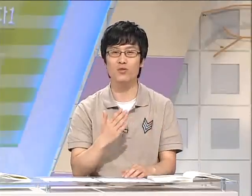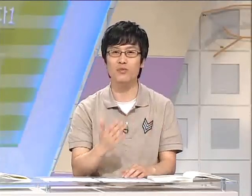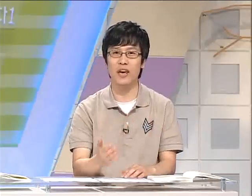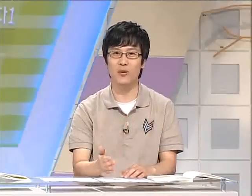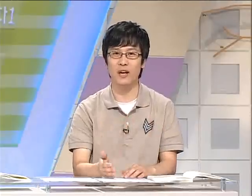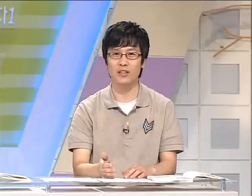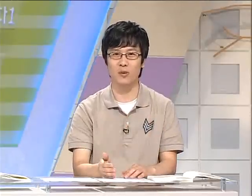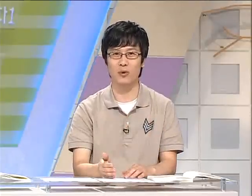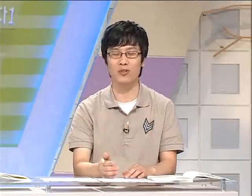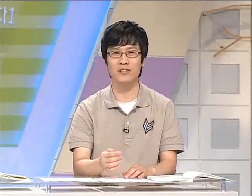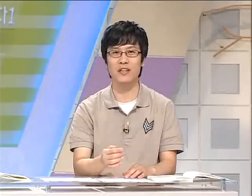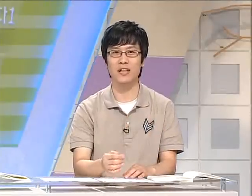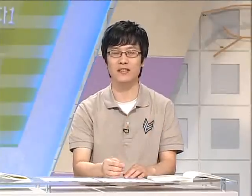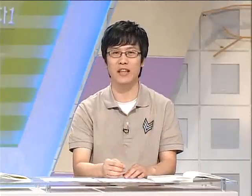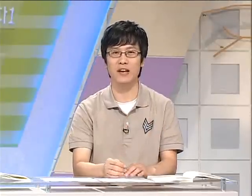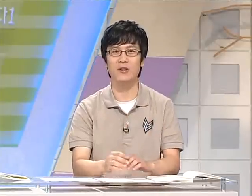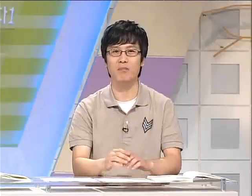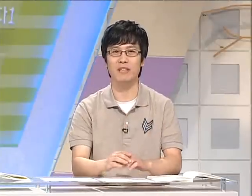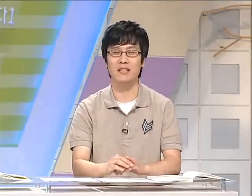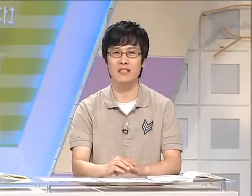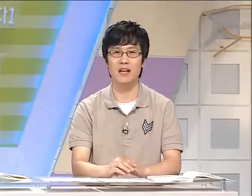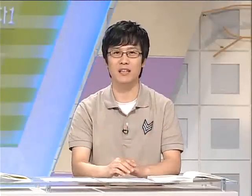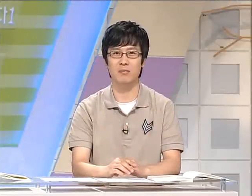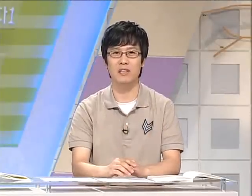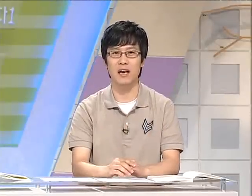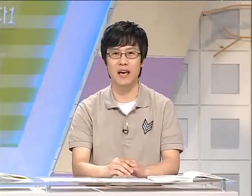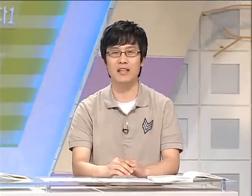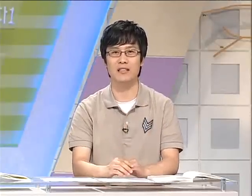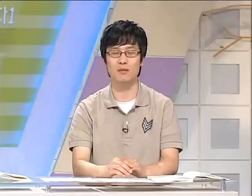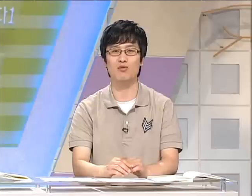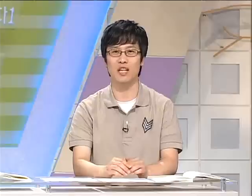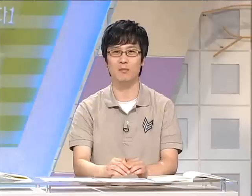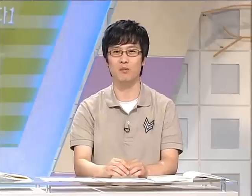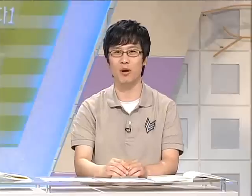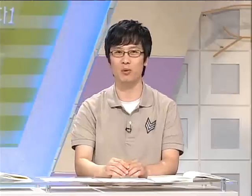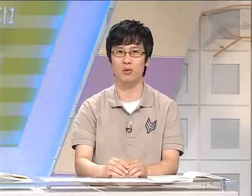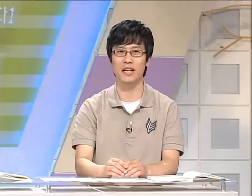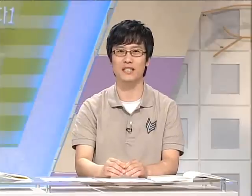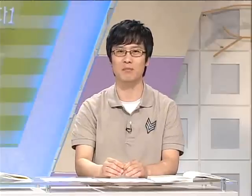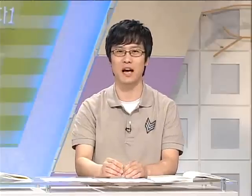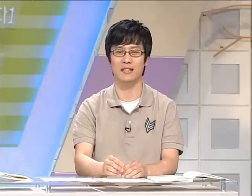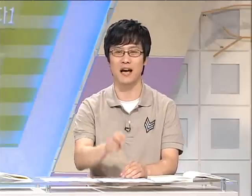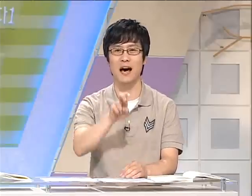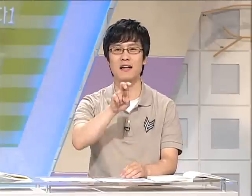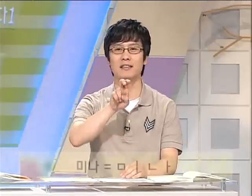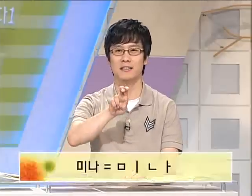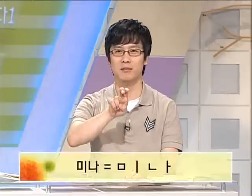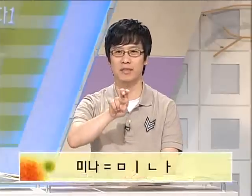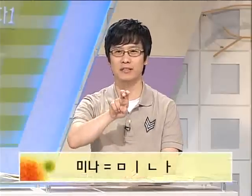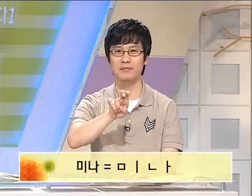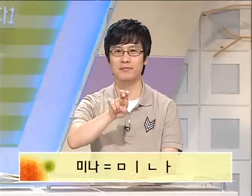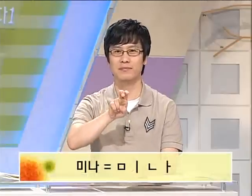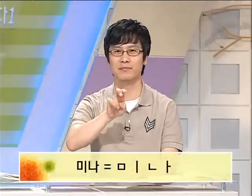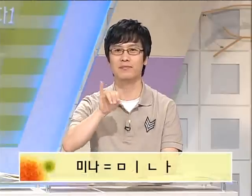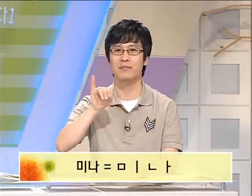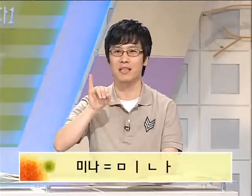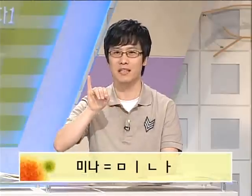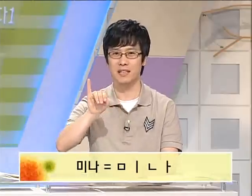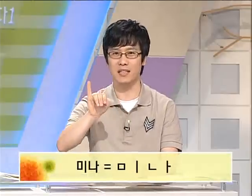유미예요 라는 거 표현을 하셔야겠는데요. 미나씨 할 때 미나의 지문자를 한 번 배워보도록 하겠습니다. 자, 미음, 이,